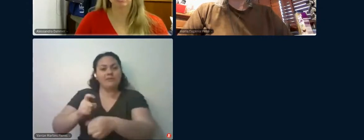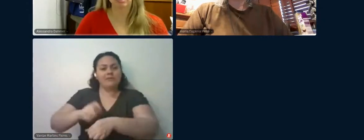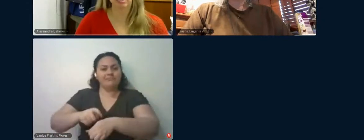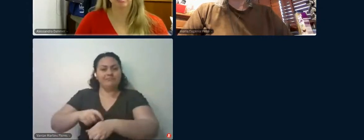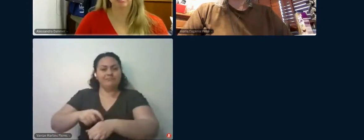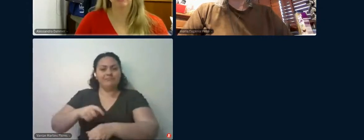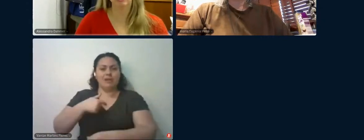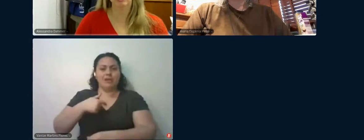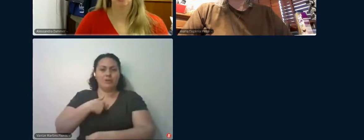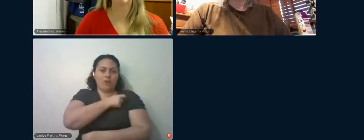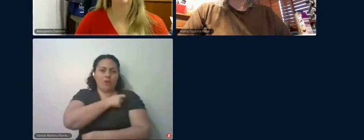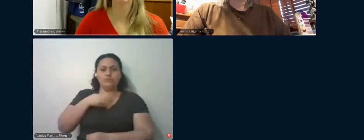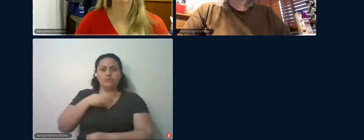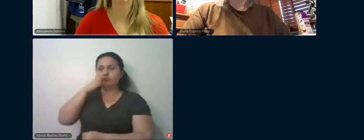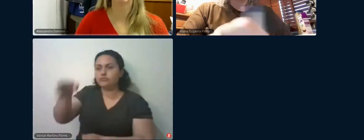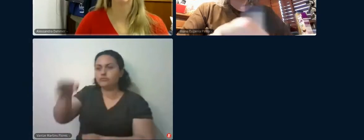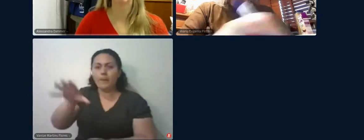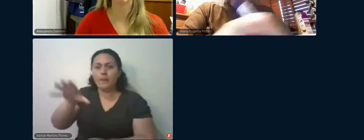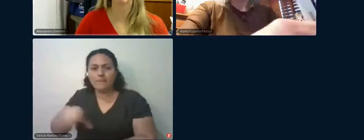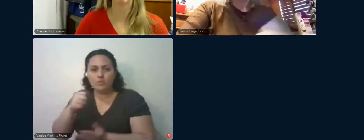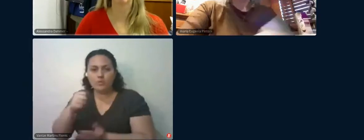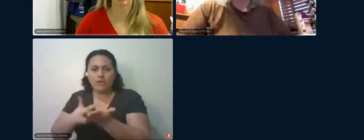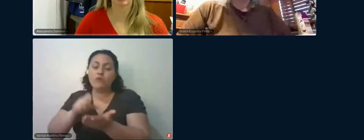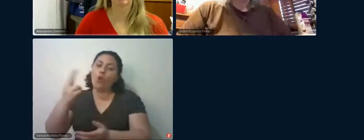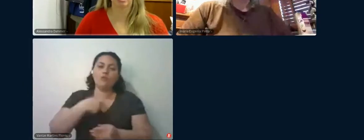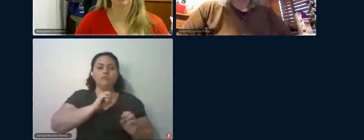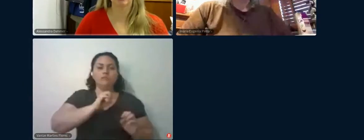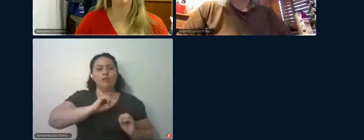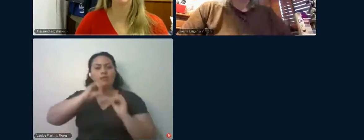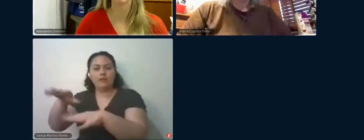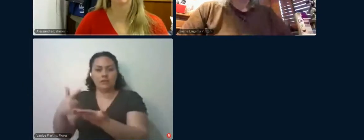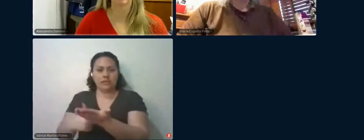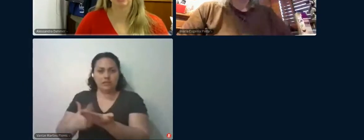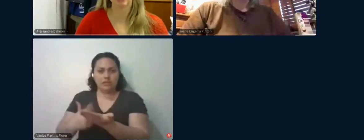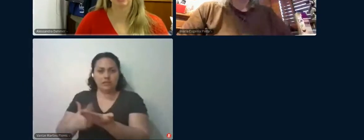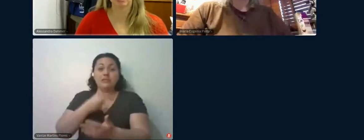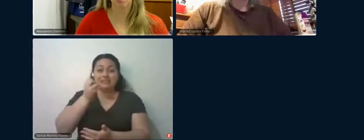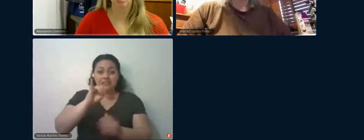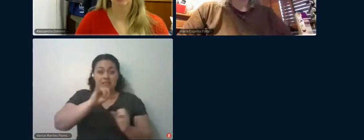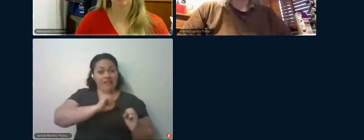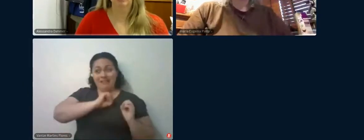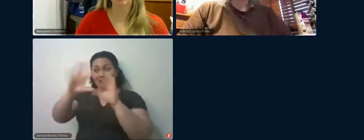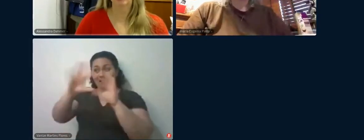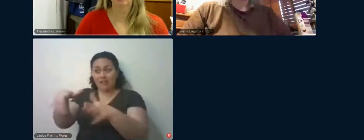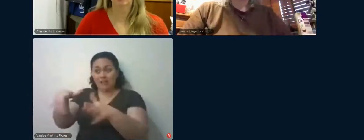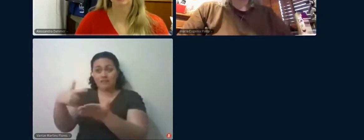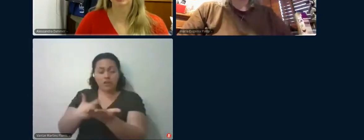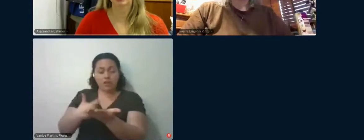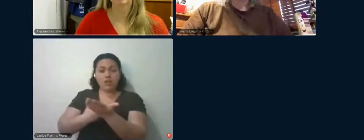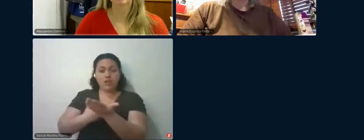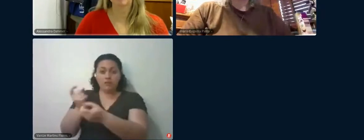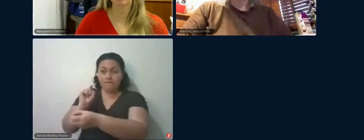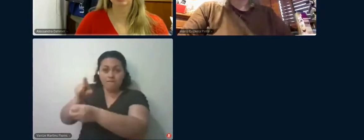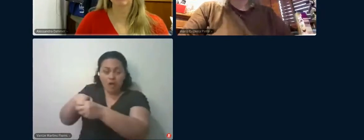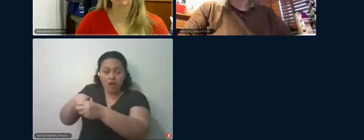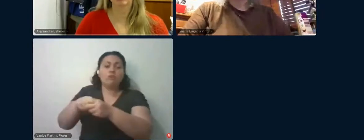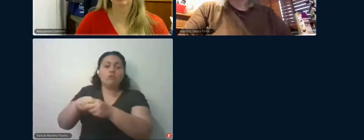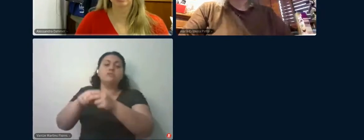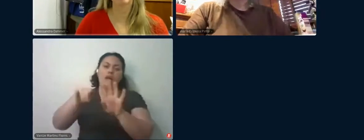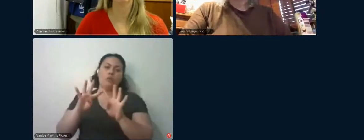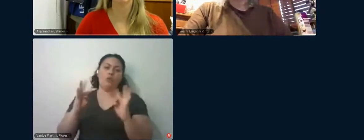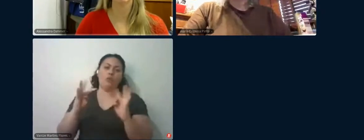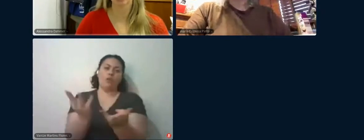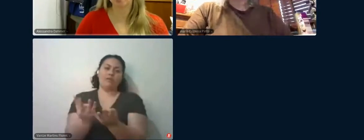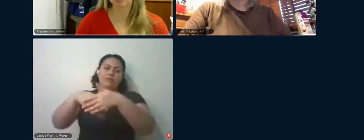os seus livros. Os livros que forem devolvidos vão ficar em quarentena. Então, a gente vai no plano de contingência da abertura da